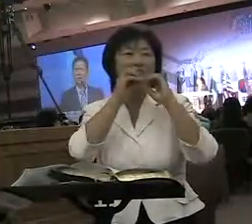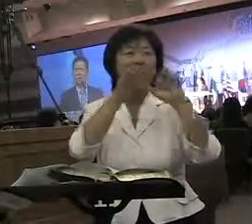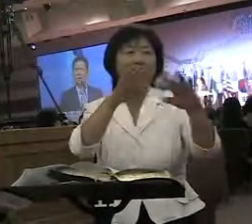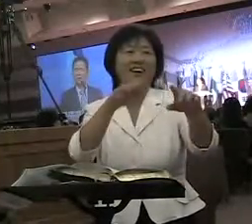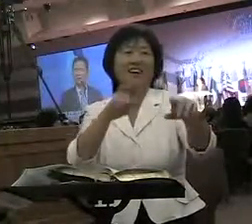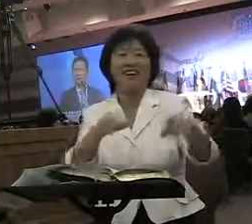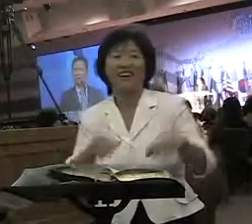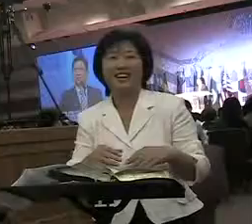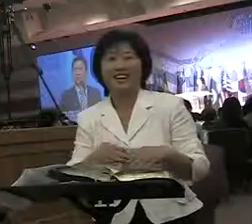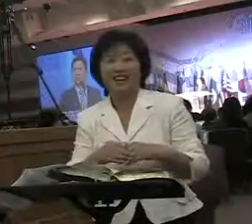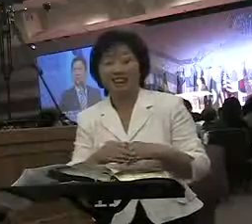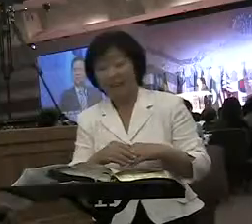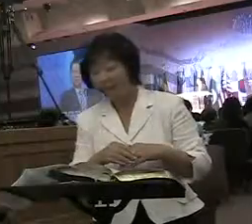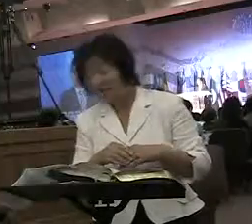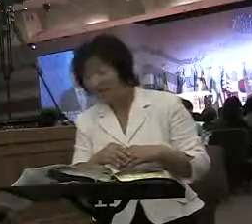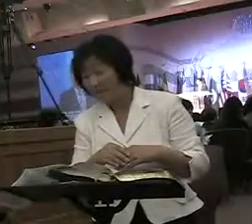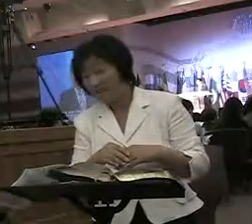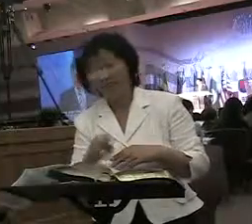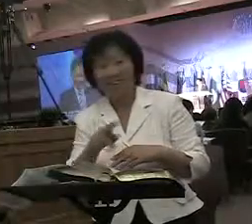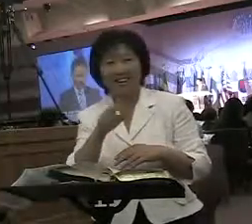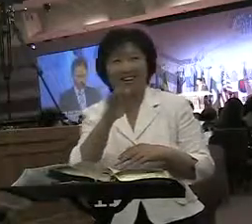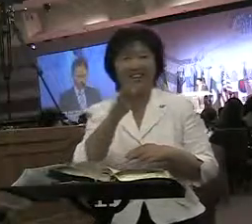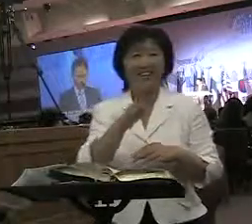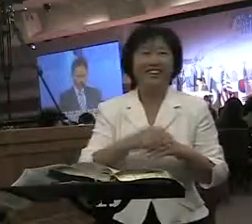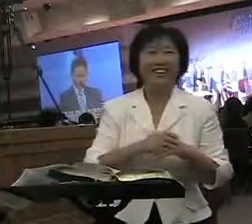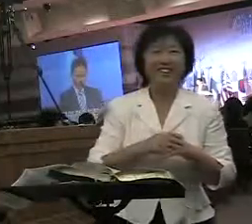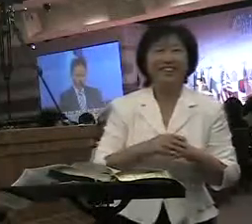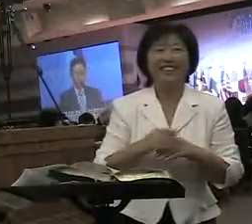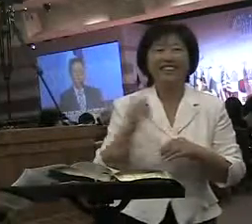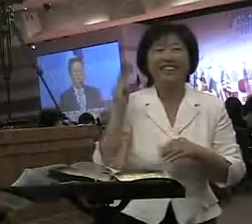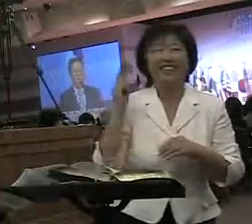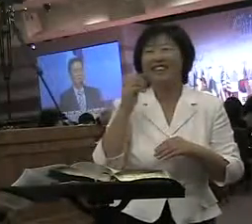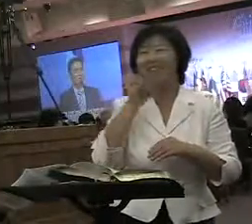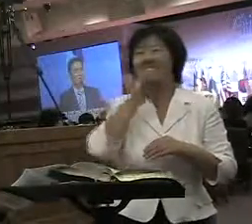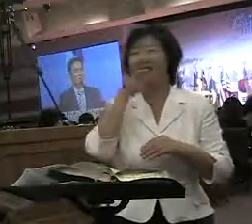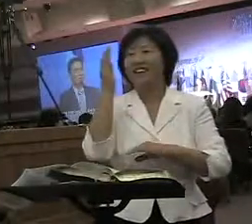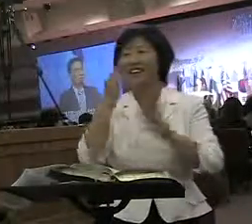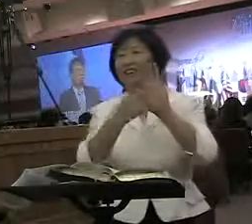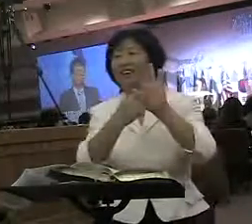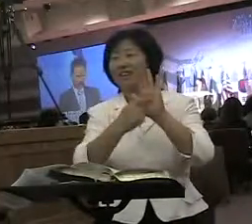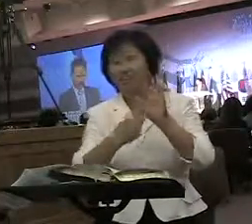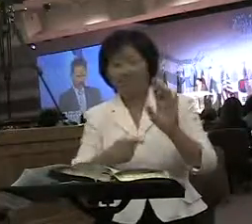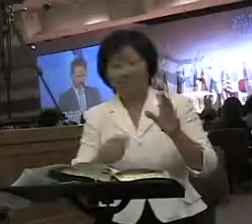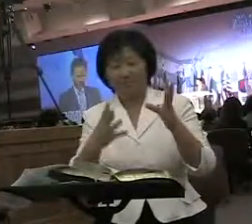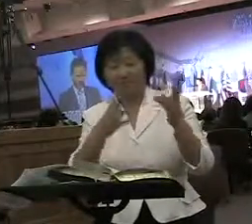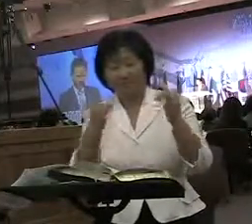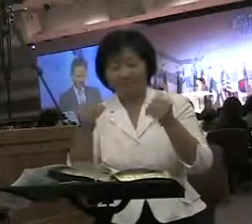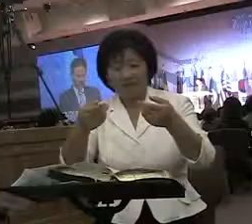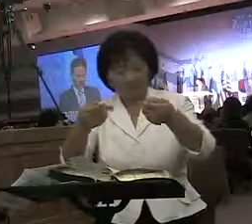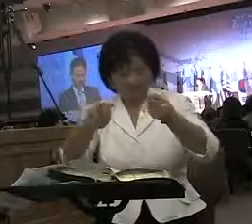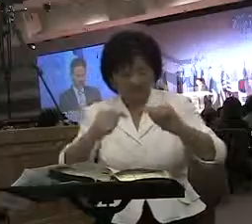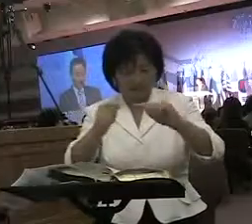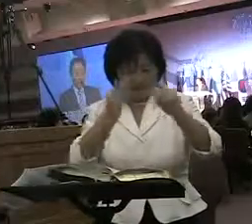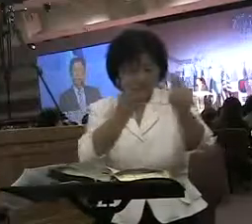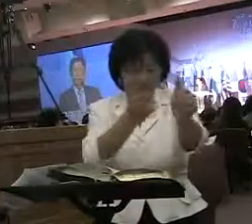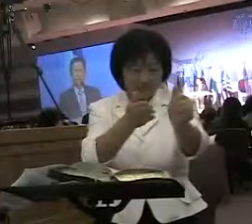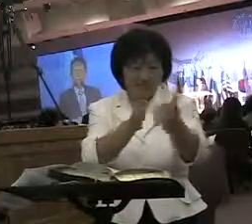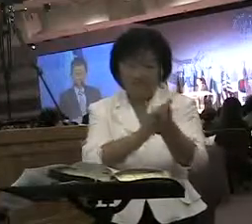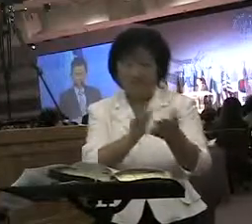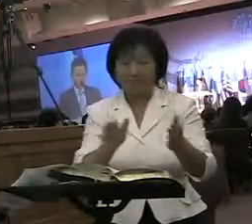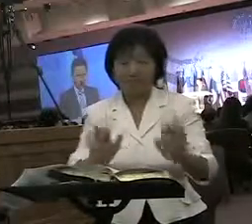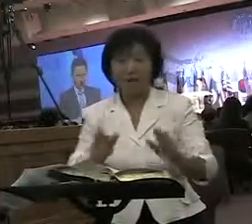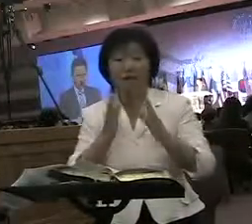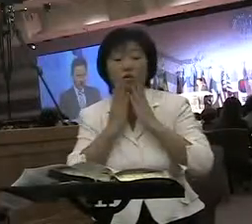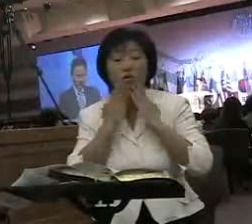몇몇 선교사님들 각 부서에서 초청해서 말씀 나누는 시간도 있습니다. 참고하시고 많이 참석해 주시기 바랍니다.